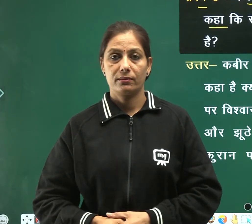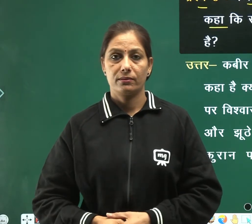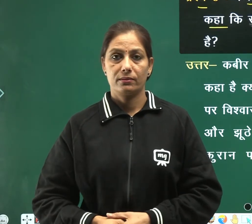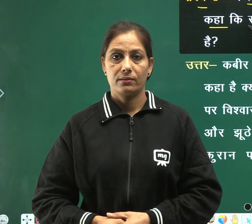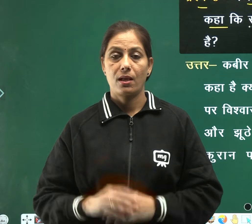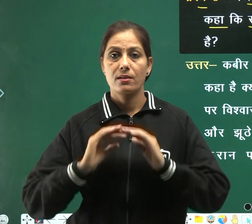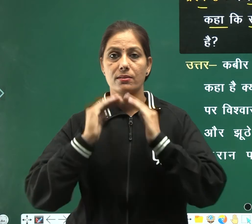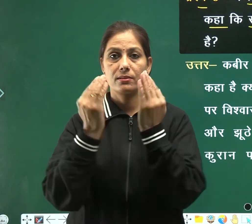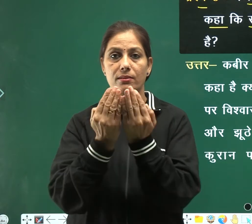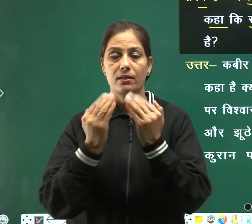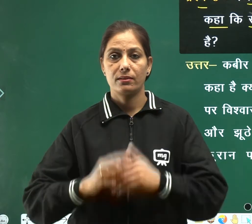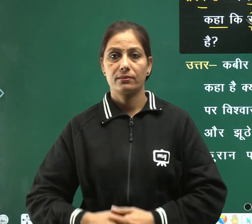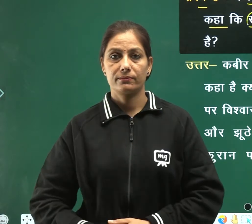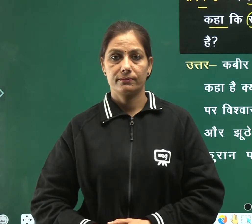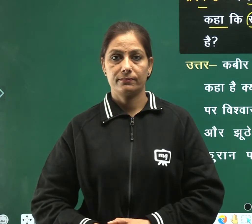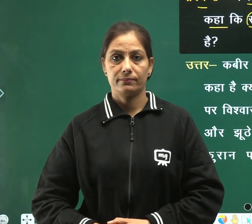संसार